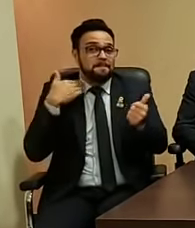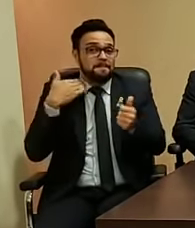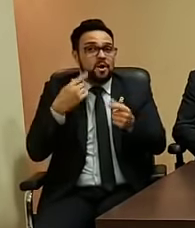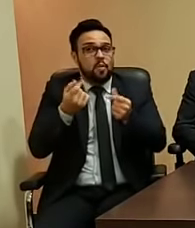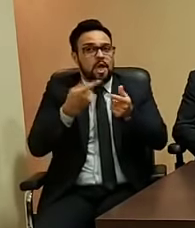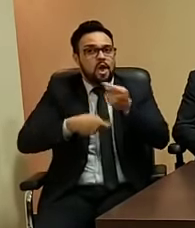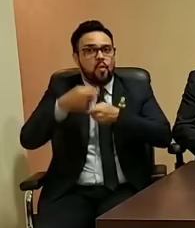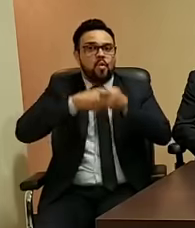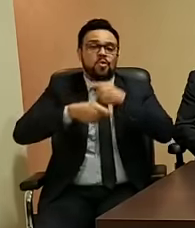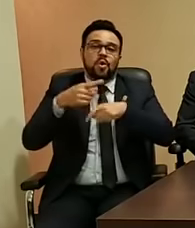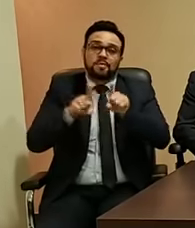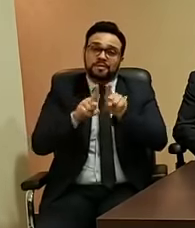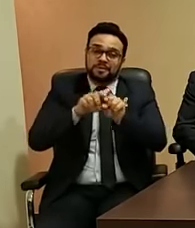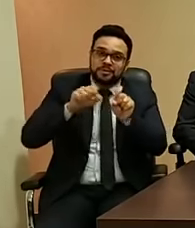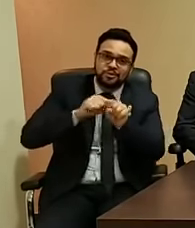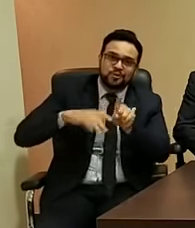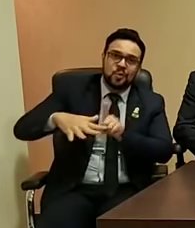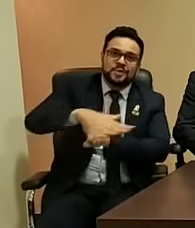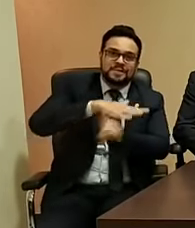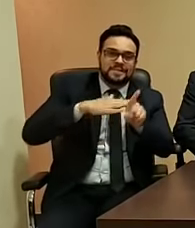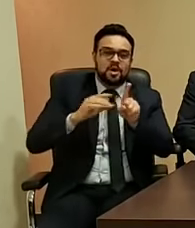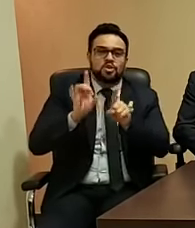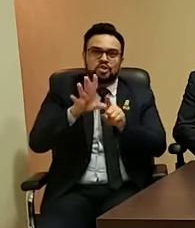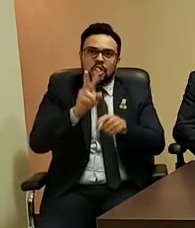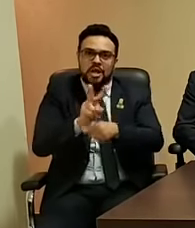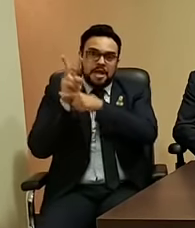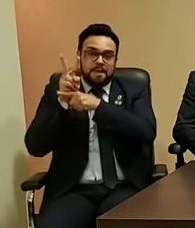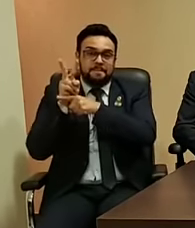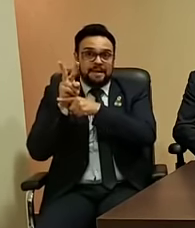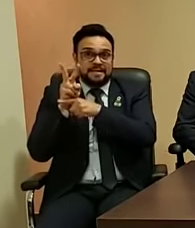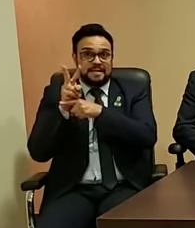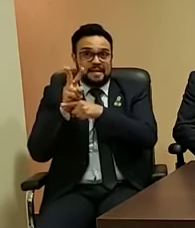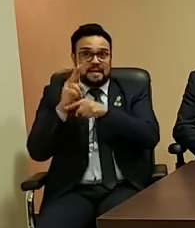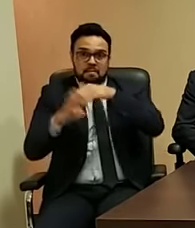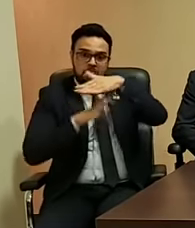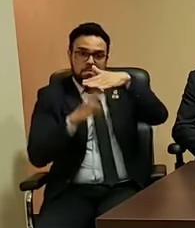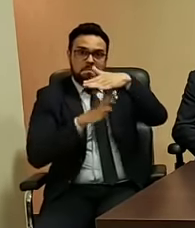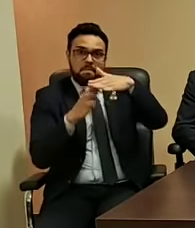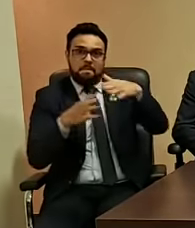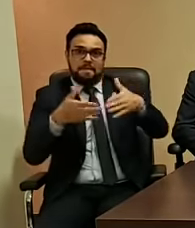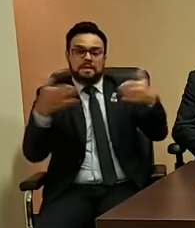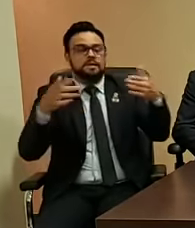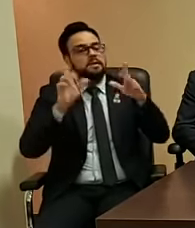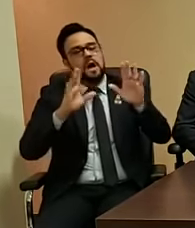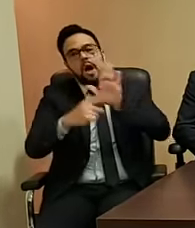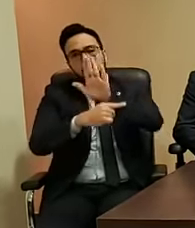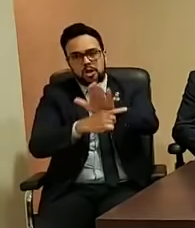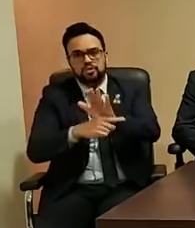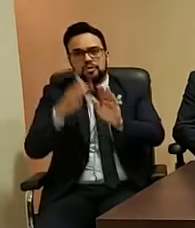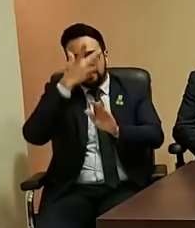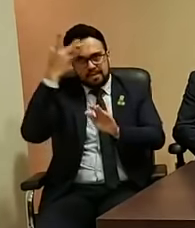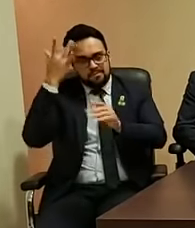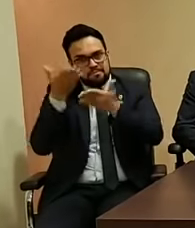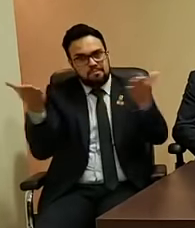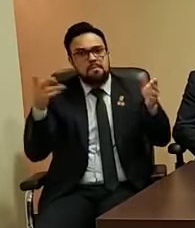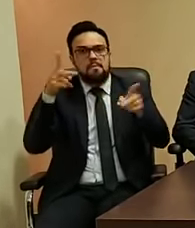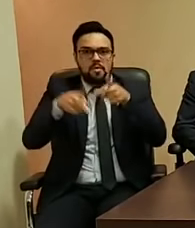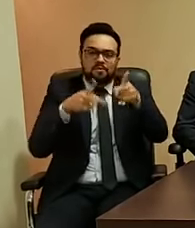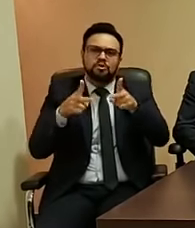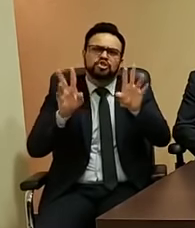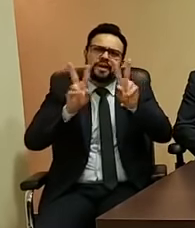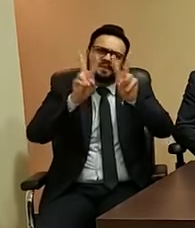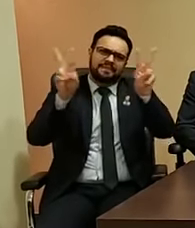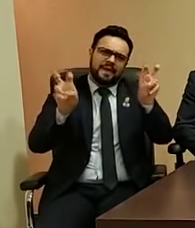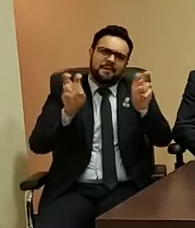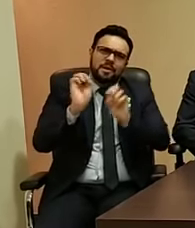gente está aqui para isso, não só para emprestar para empresas de grande porte, mas sim para ajudar o cidadão. É uma curiosidade aqui, já falei em educação,